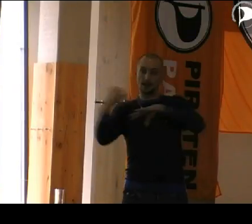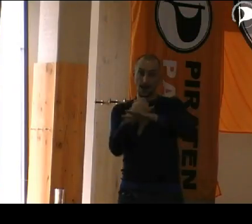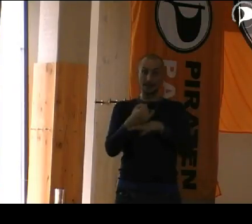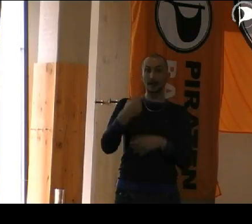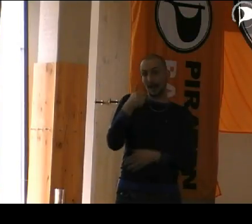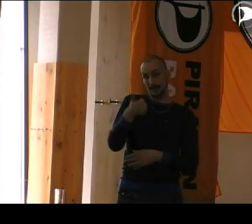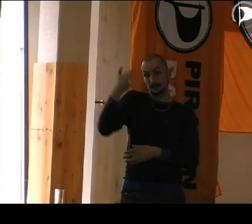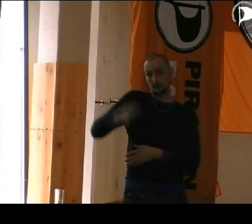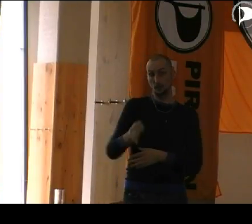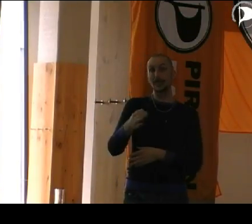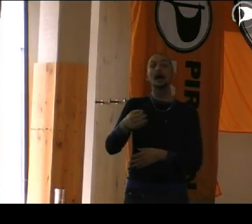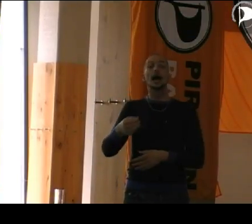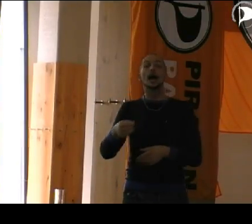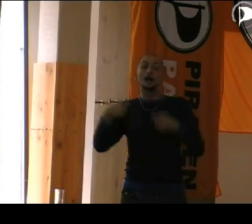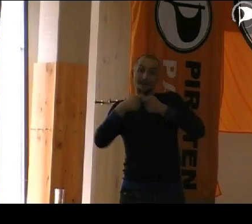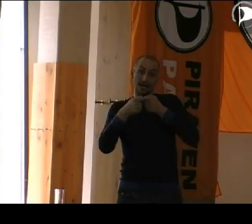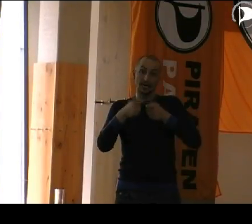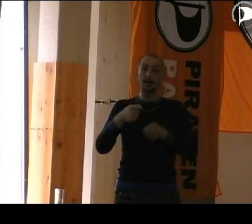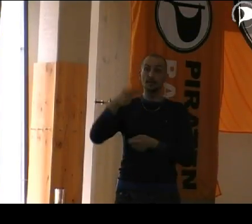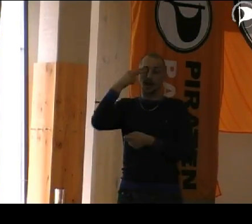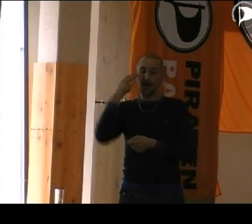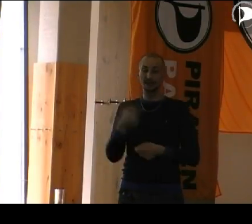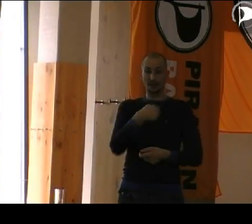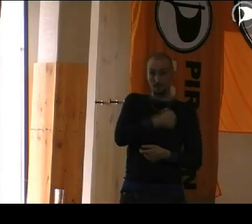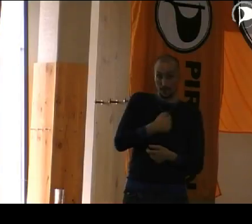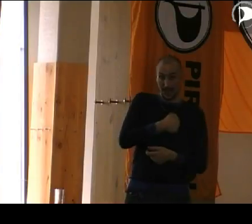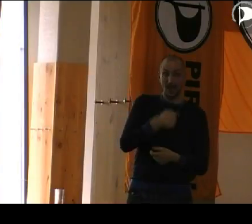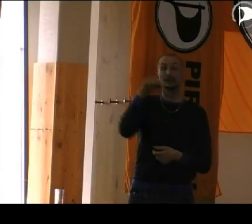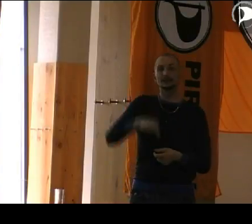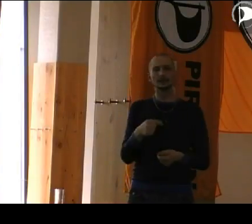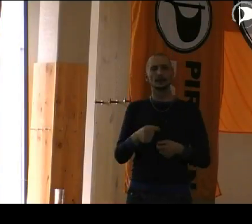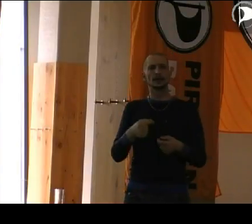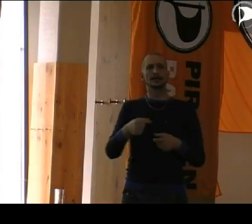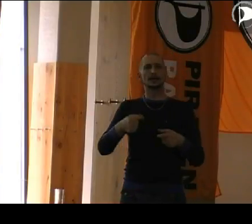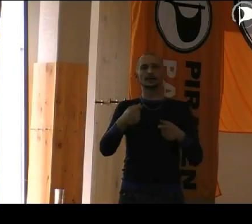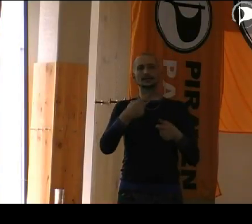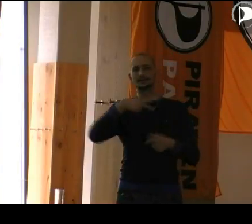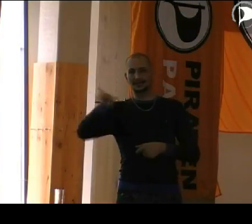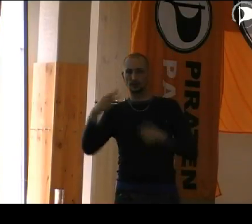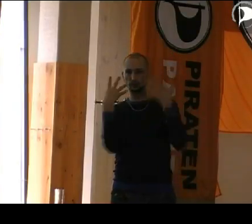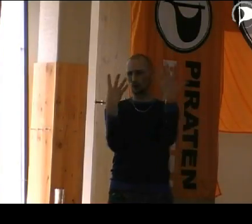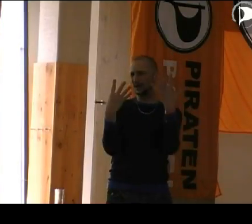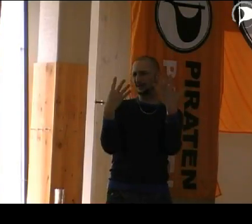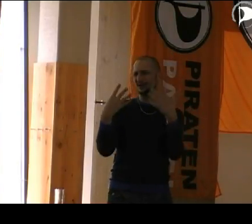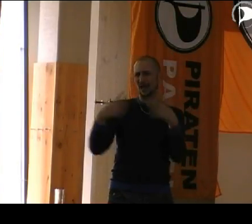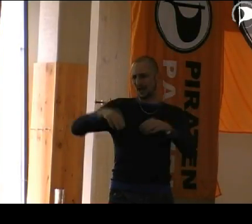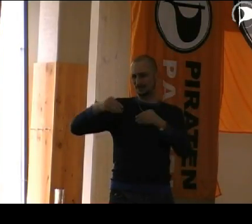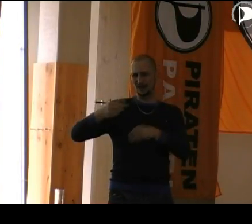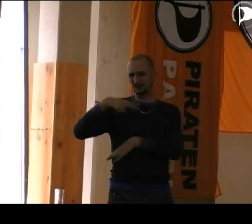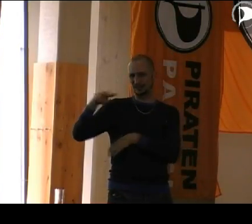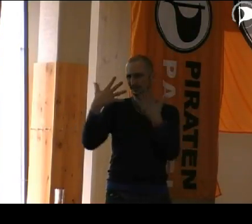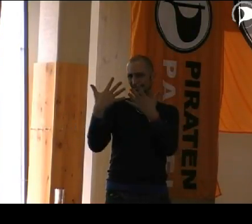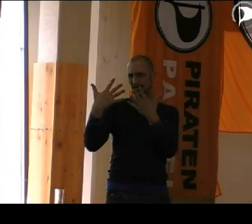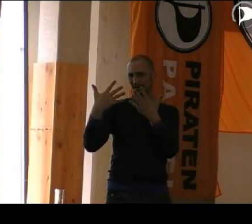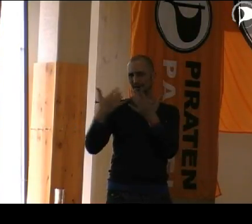wirklich auf die raten verteilt ich seit ende 2009 beziehungsweise anfang 2010 je nachdem was man die